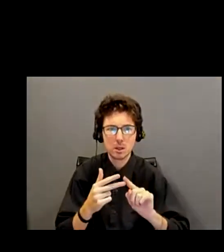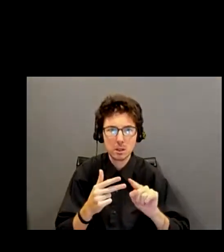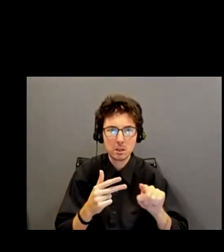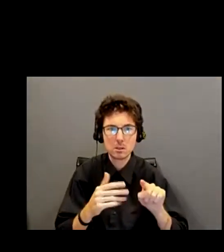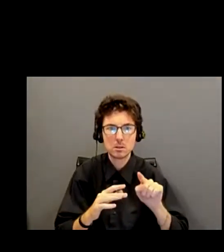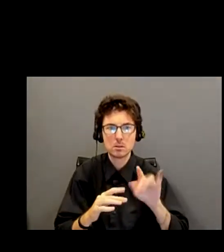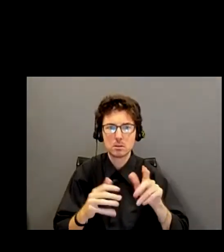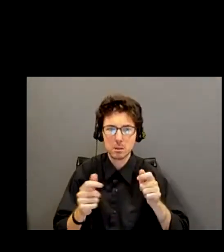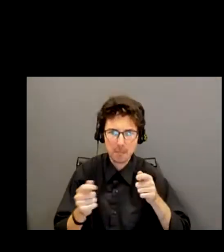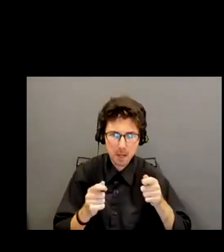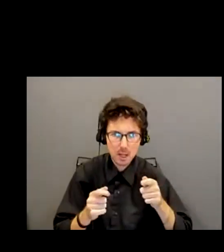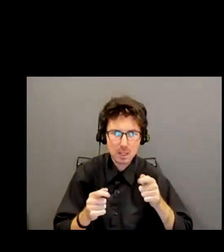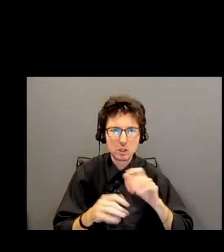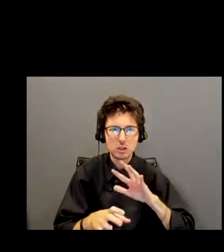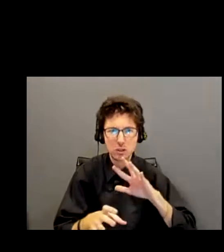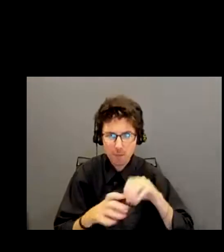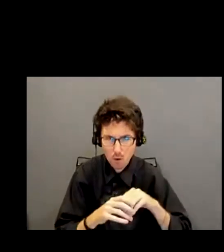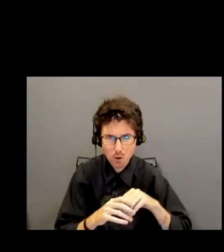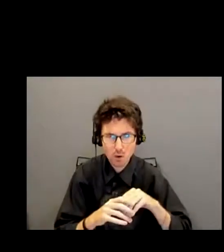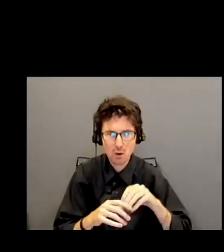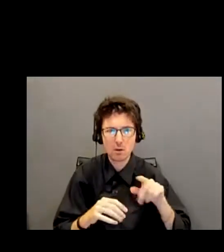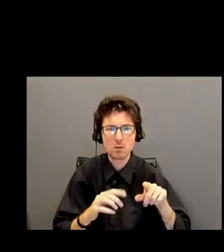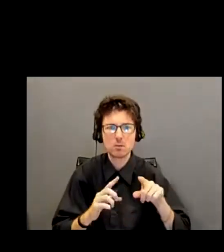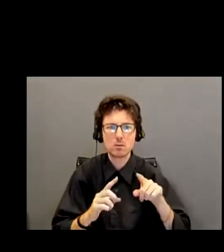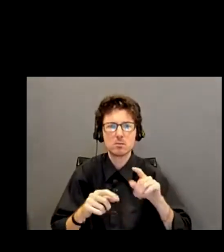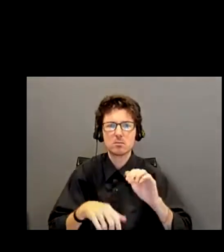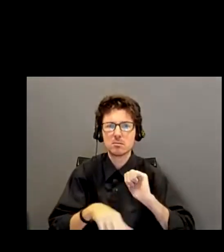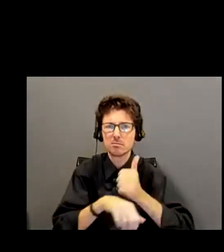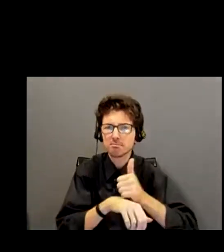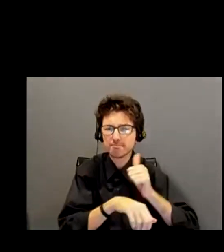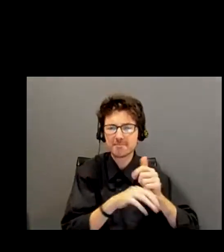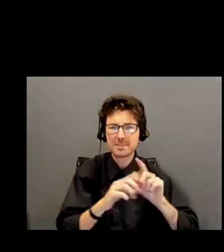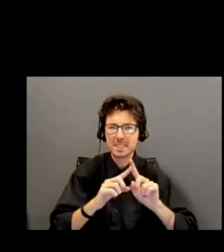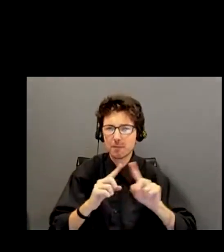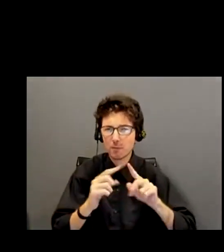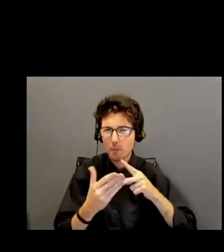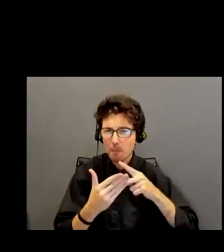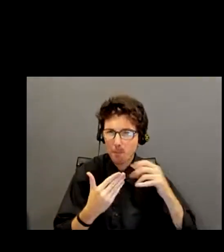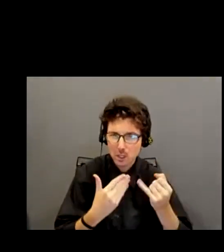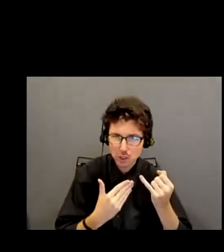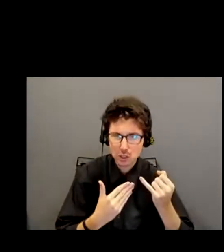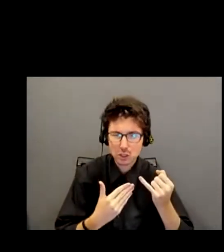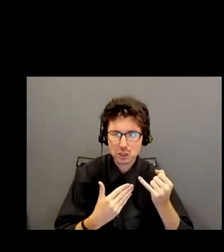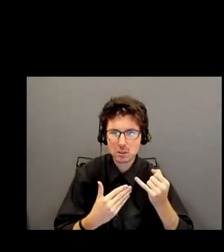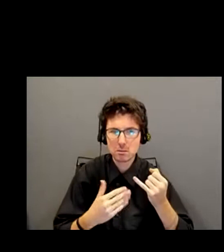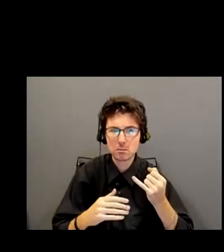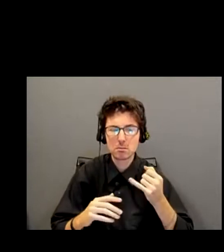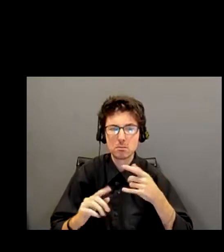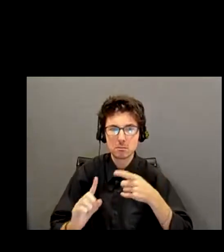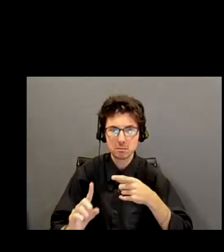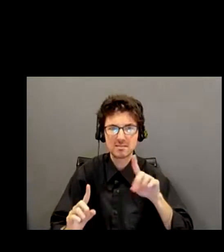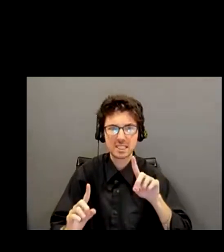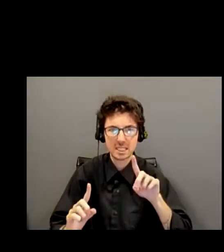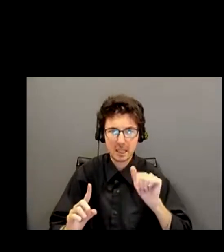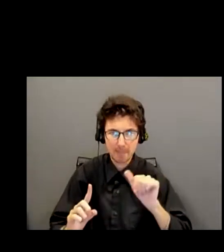لديك البيت في وادي عارة في بيت الجلجليين أي ما يزيد عن 40 متطوع، أغلبهم يحضرون